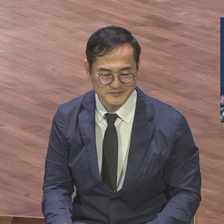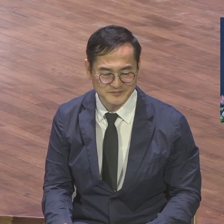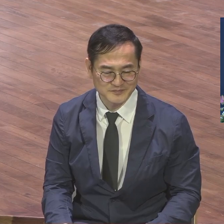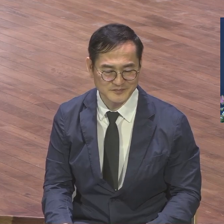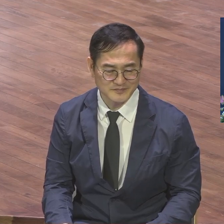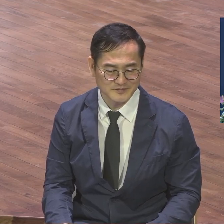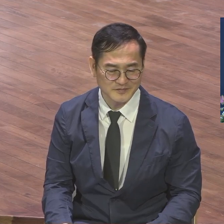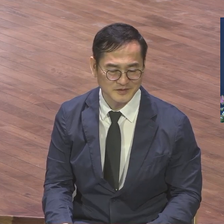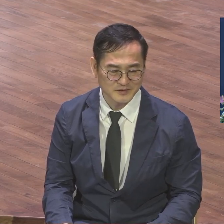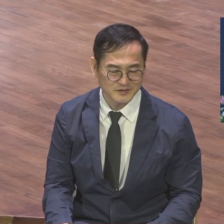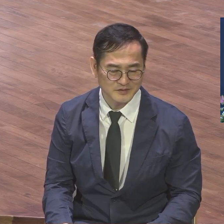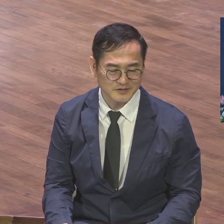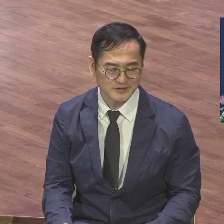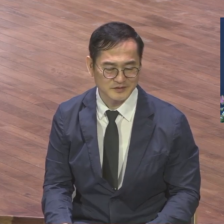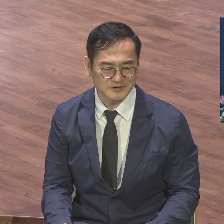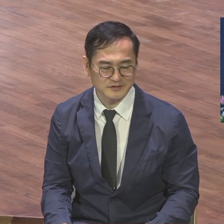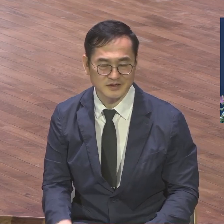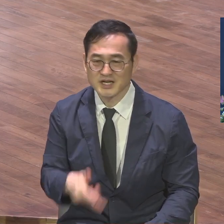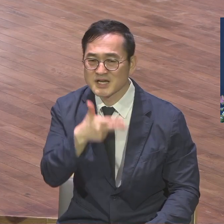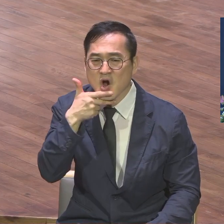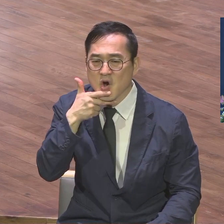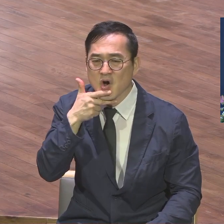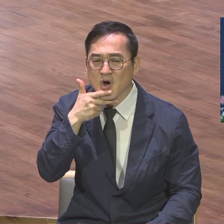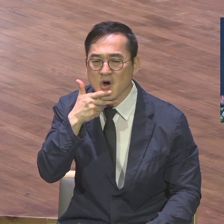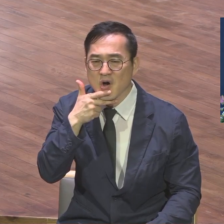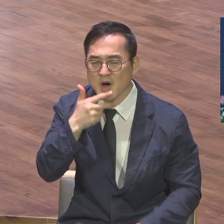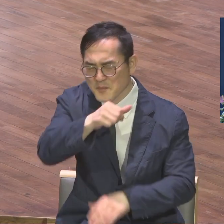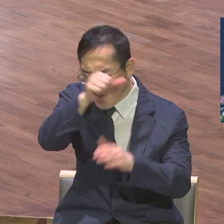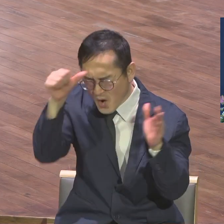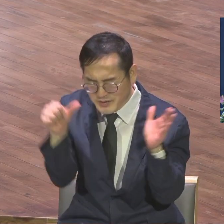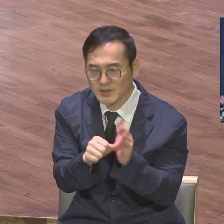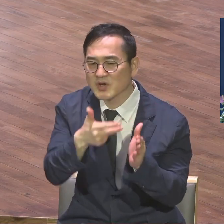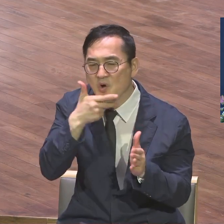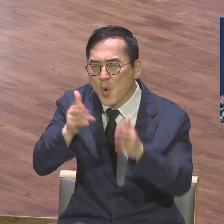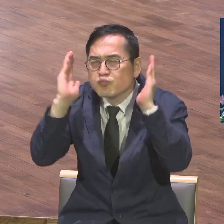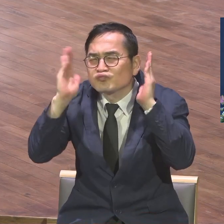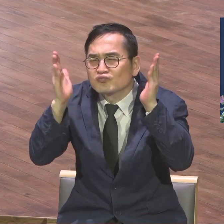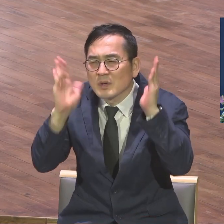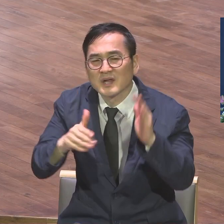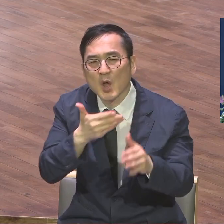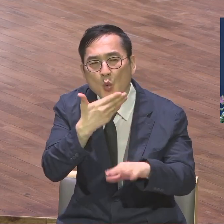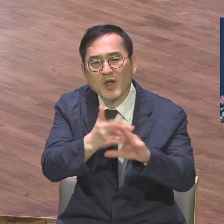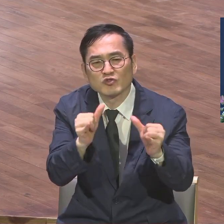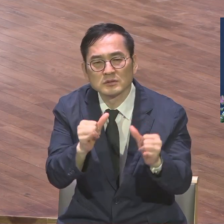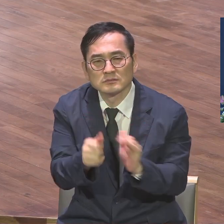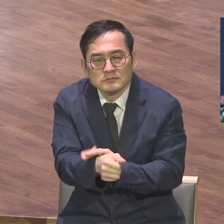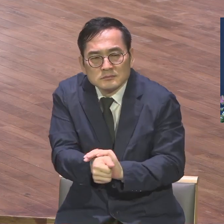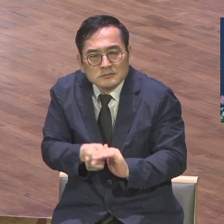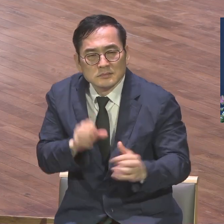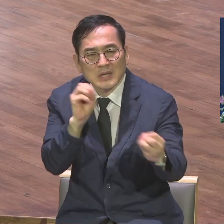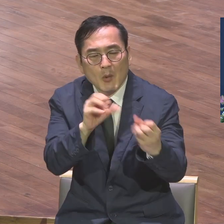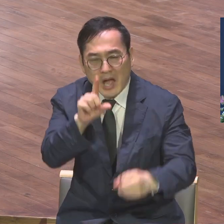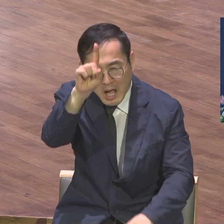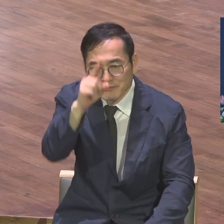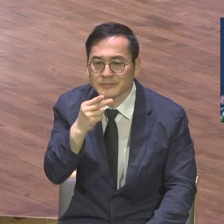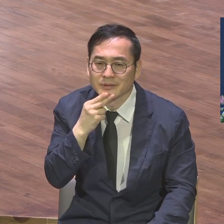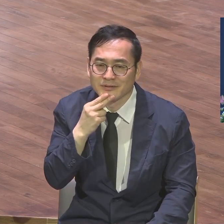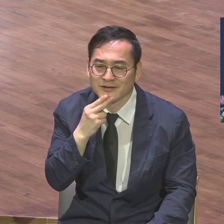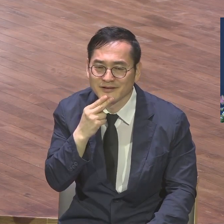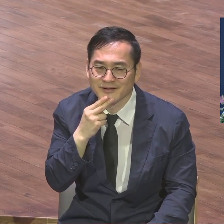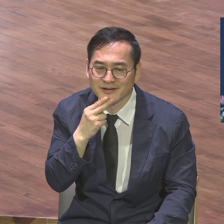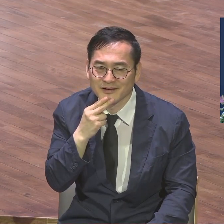중고 6년 동안 영어 공부만 하고도 외국인과 한마디도 대화하지 못하는 허무종족.